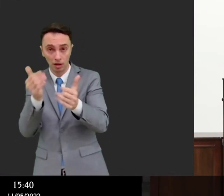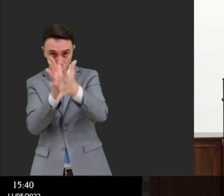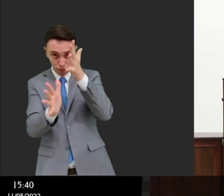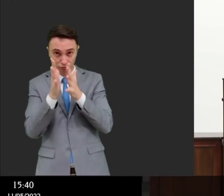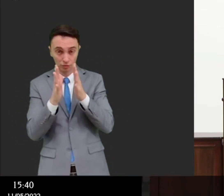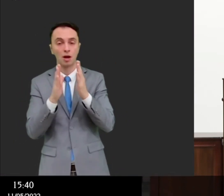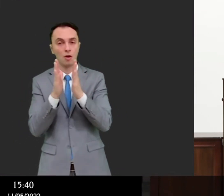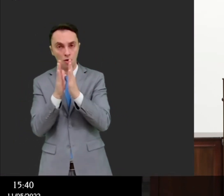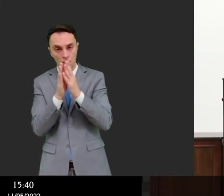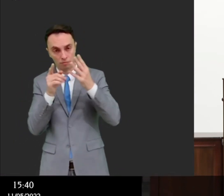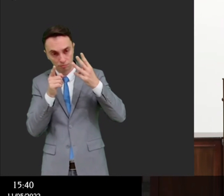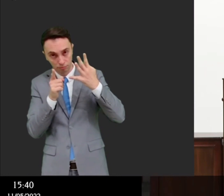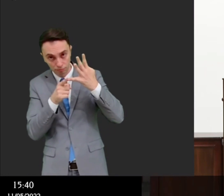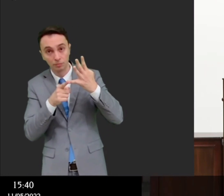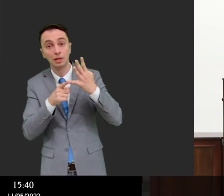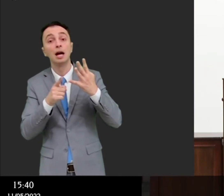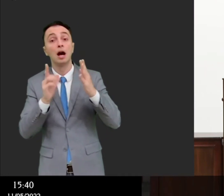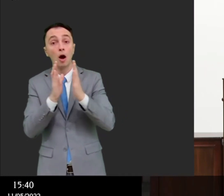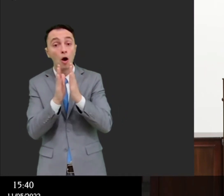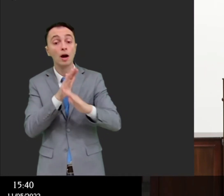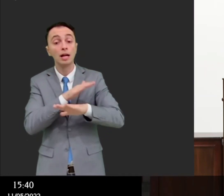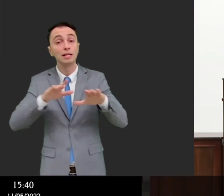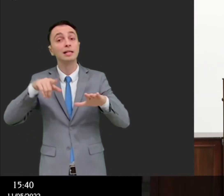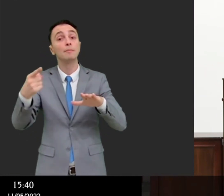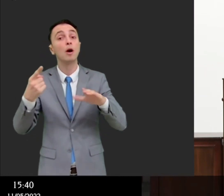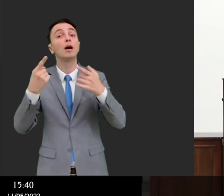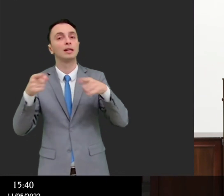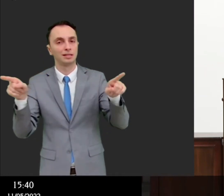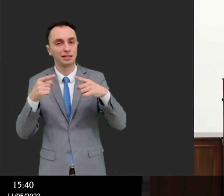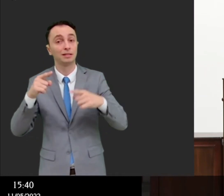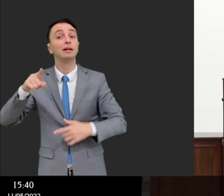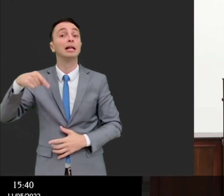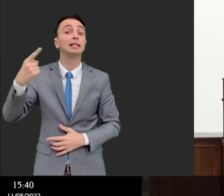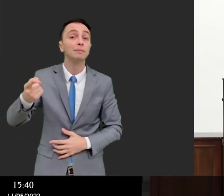Oração. Depois da oração, o hino. Depois do hino,